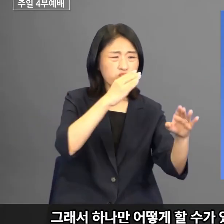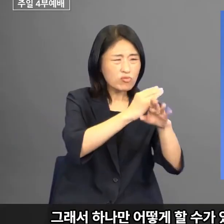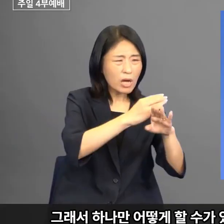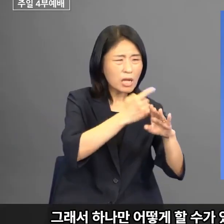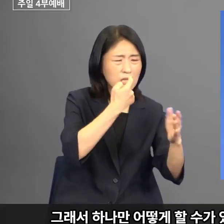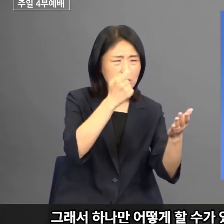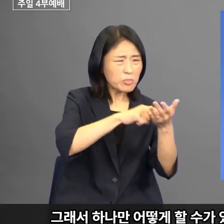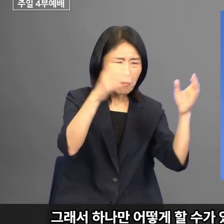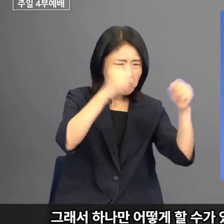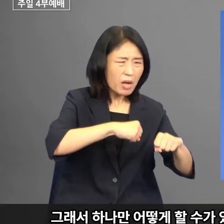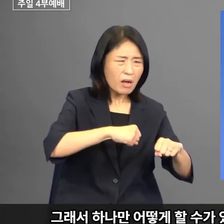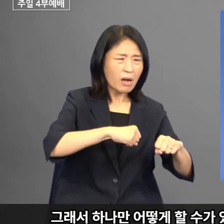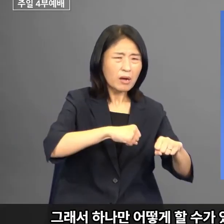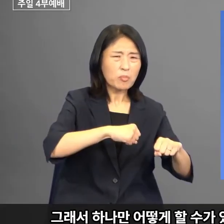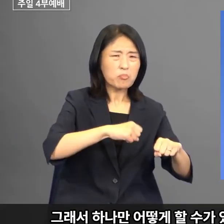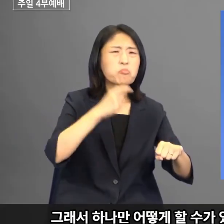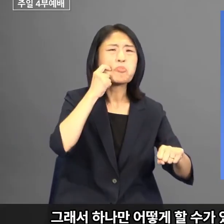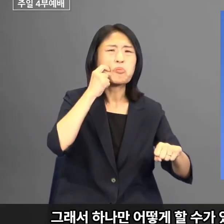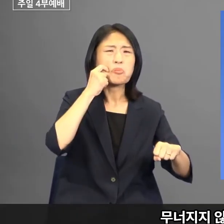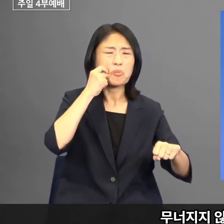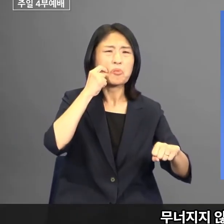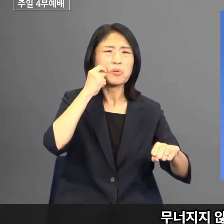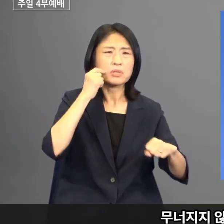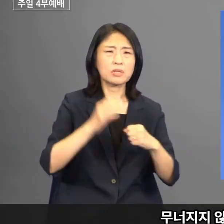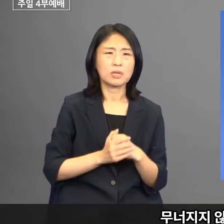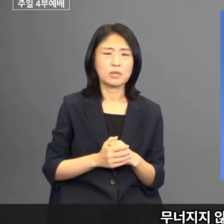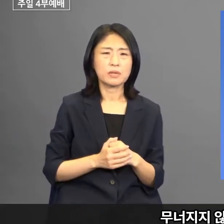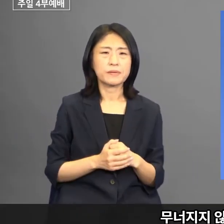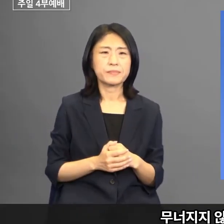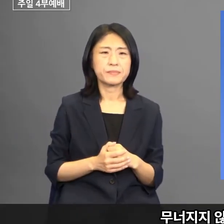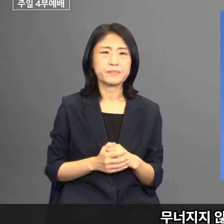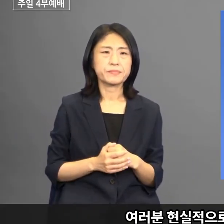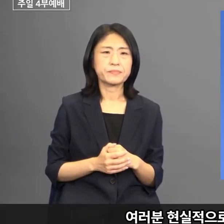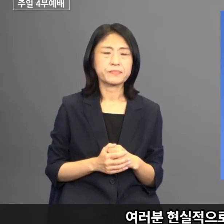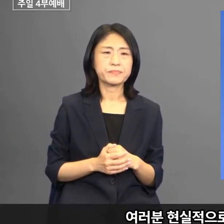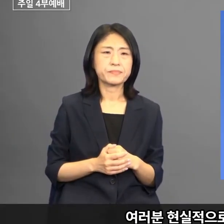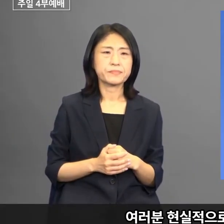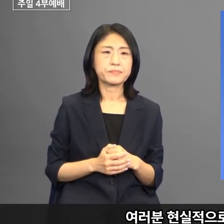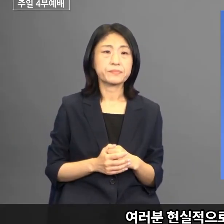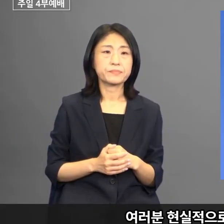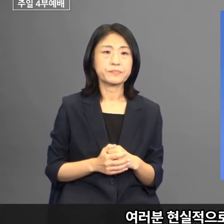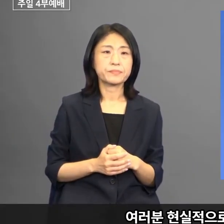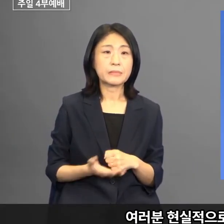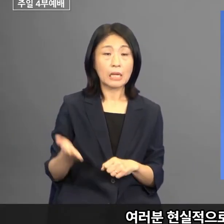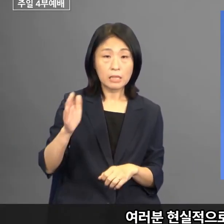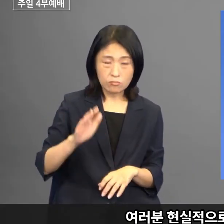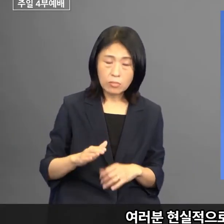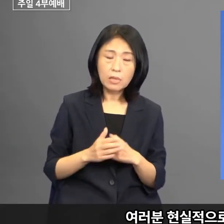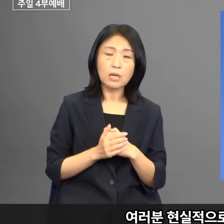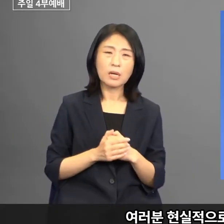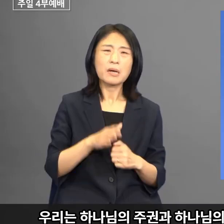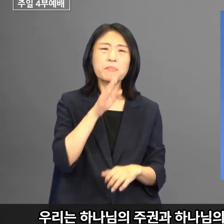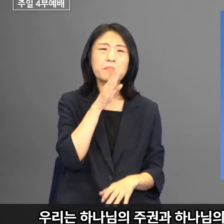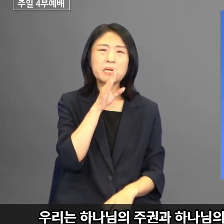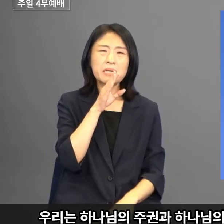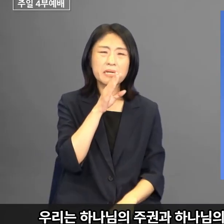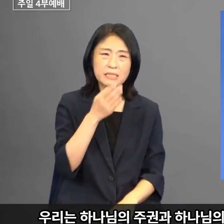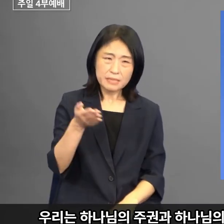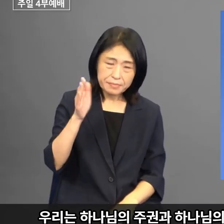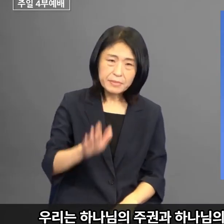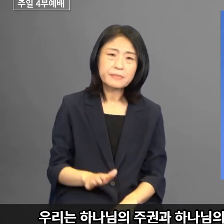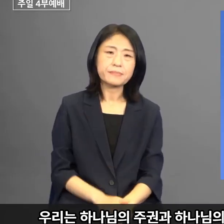어떻게 할 수가 있는 게 아니라 다 엮여 있기 때문에 무너지지 않는다는 거예요. 여러분, 현실적으로 그것은 맞는 말인데